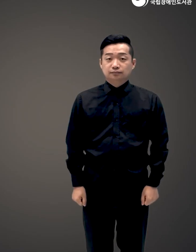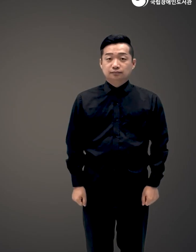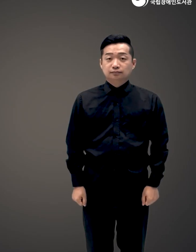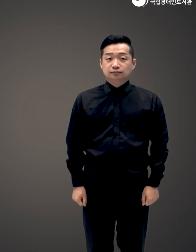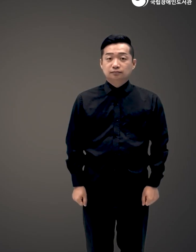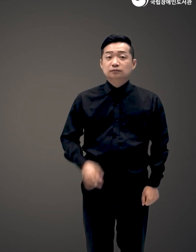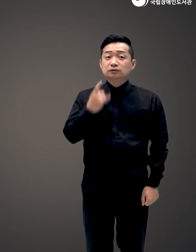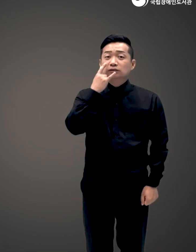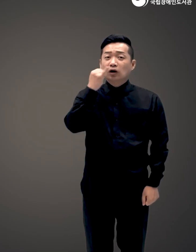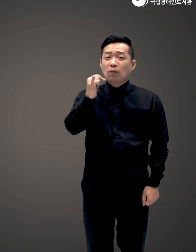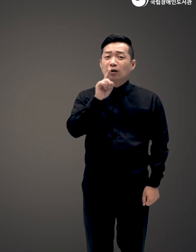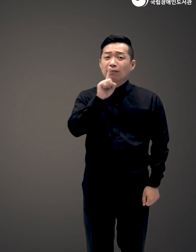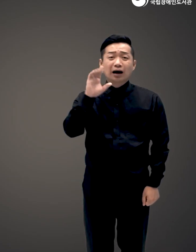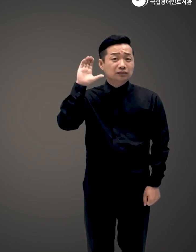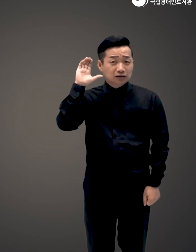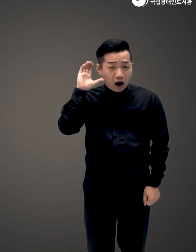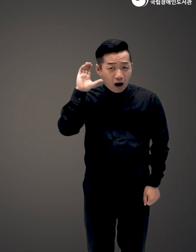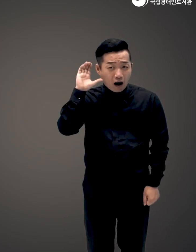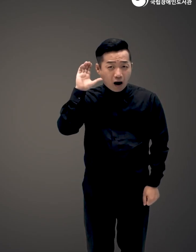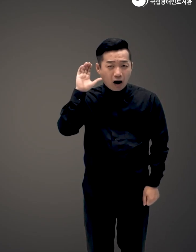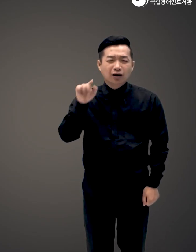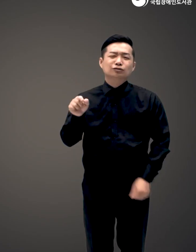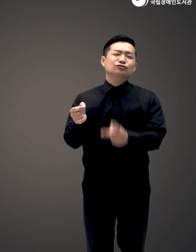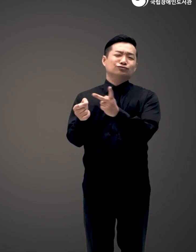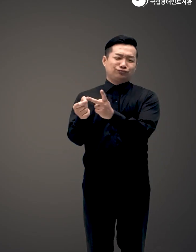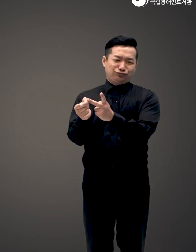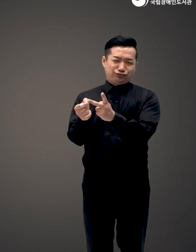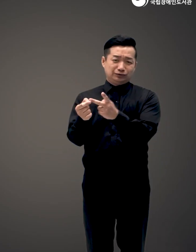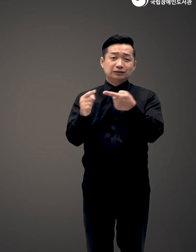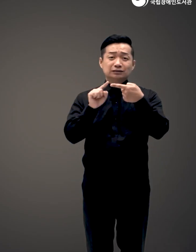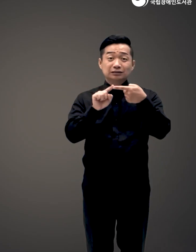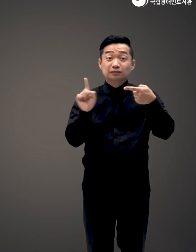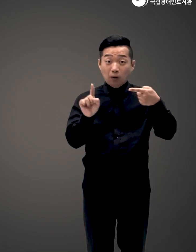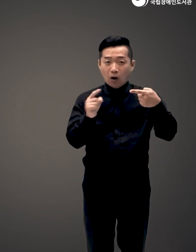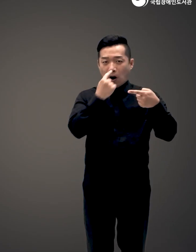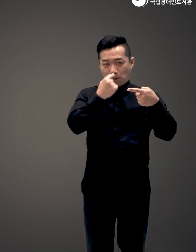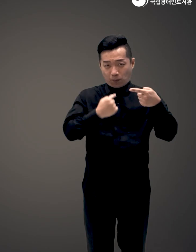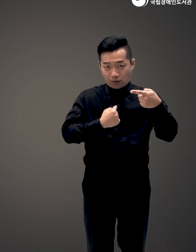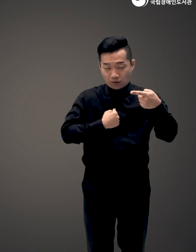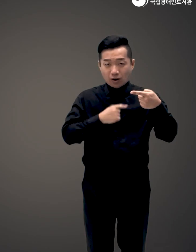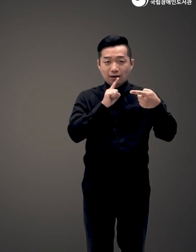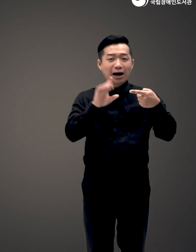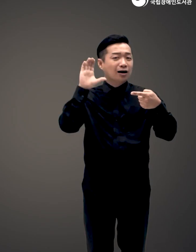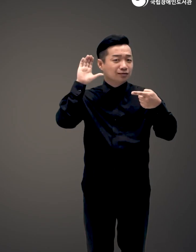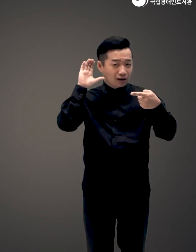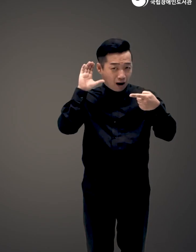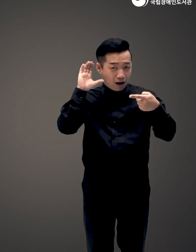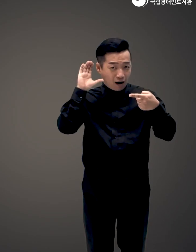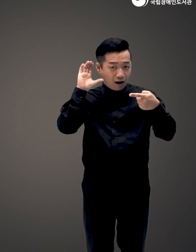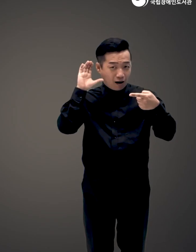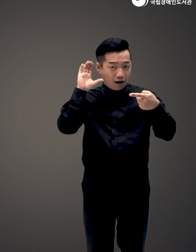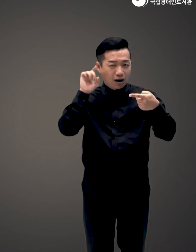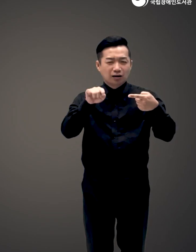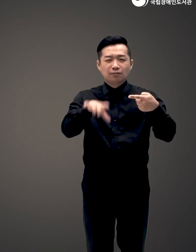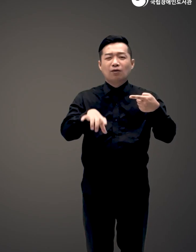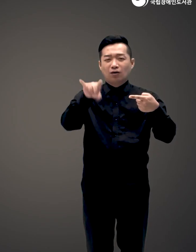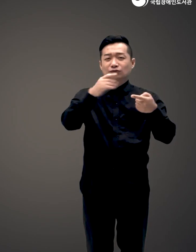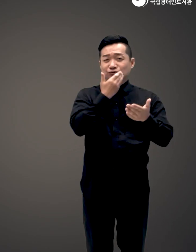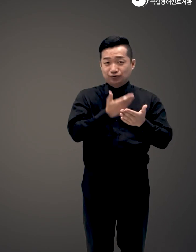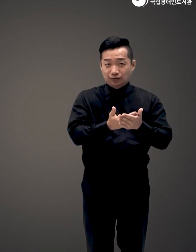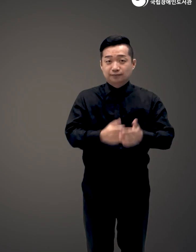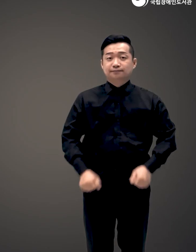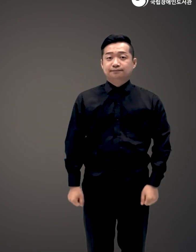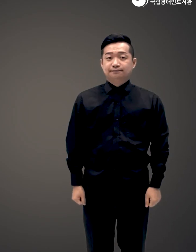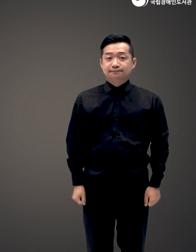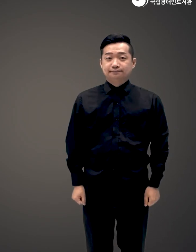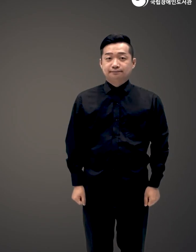분들도 어머니의 목소리에 귀를 기울이는 거는 두 번째고 자기 자신의 목소리에 귀를 기울이는